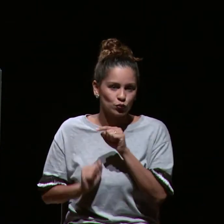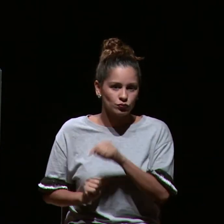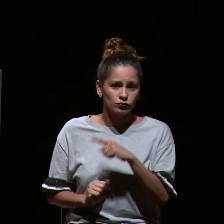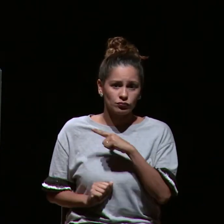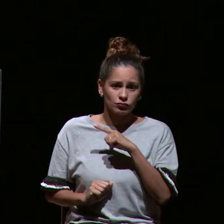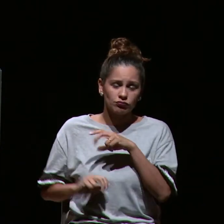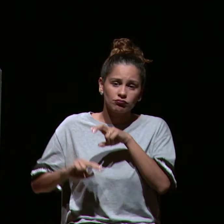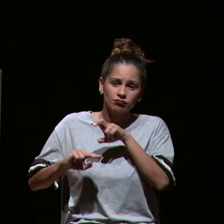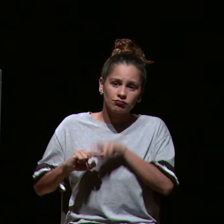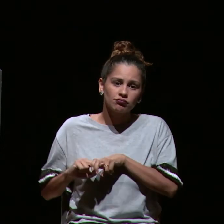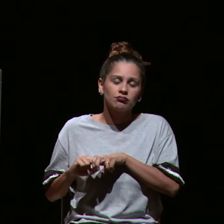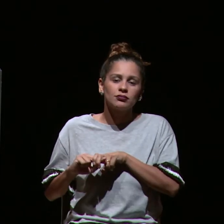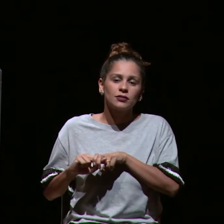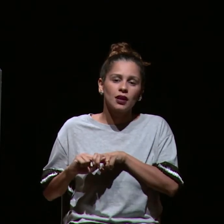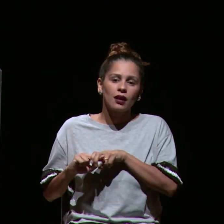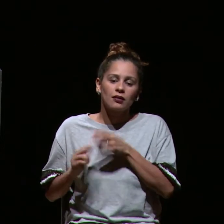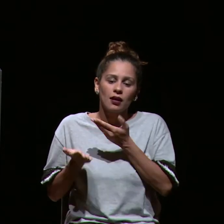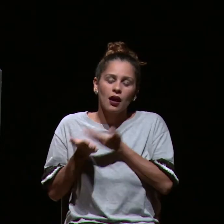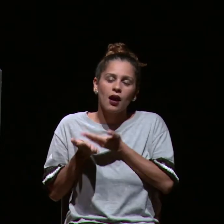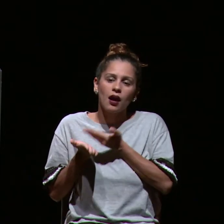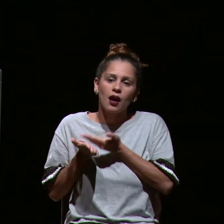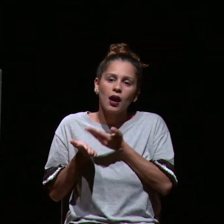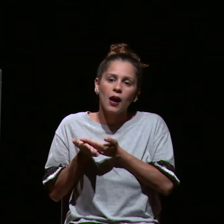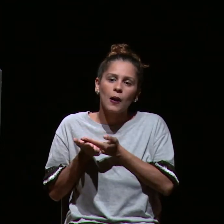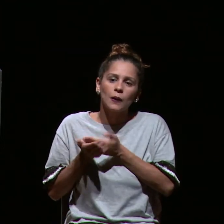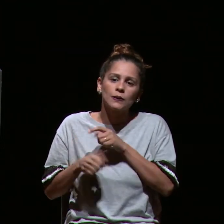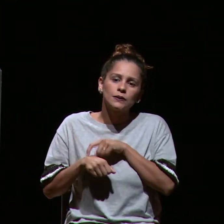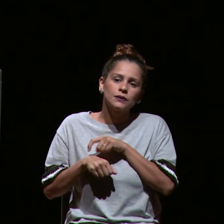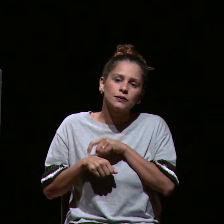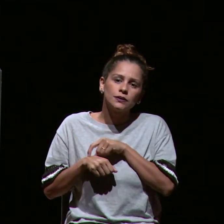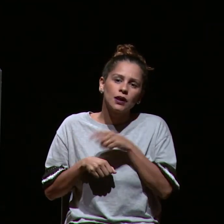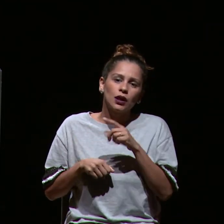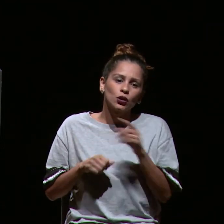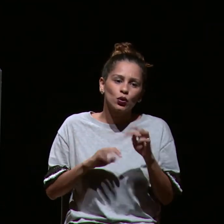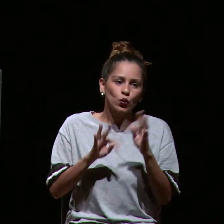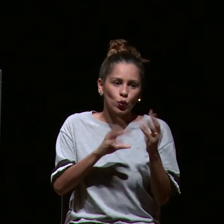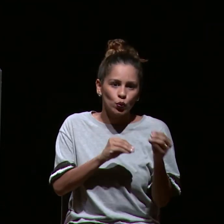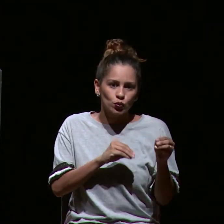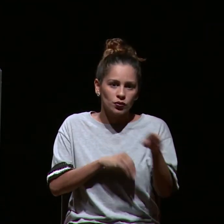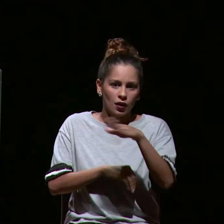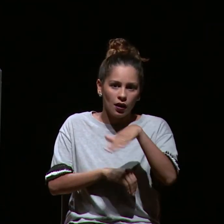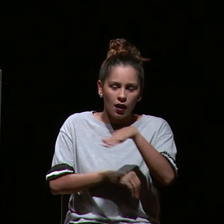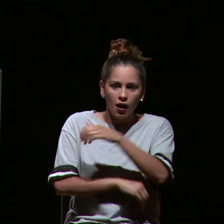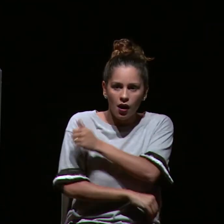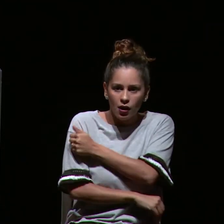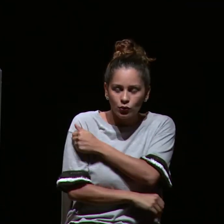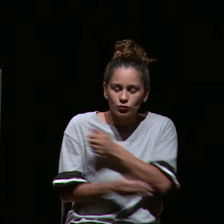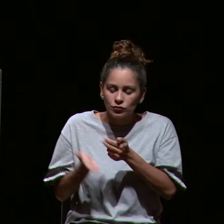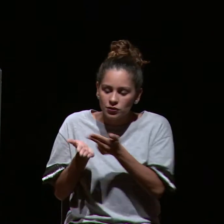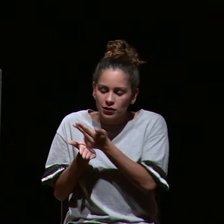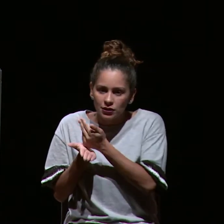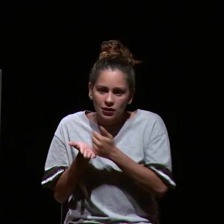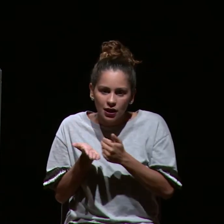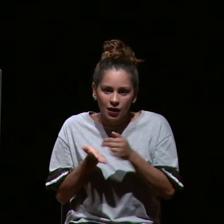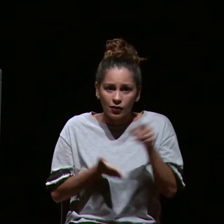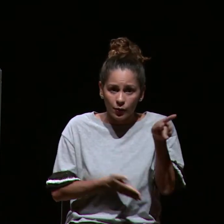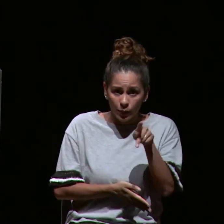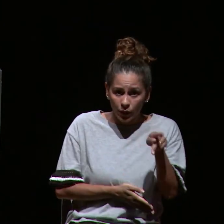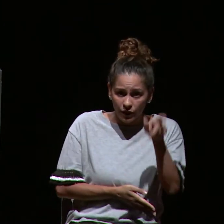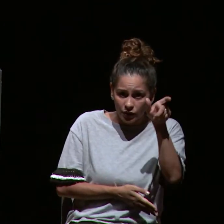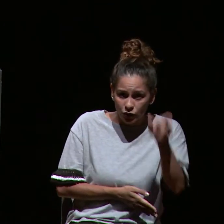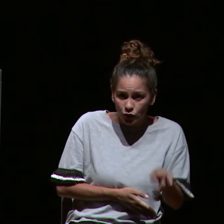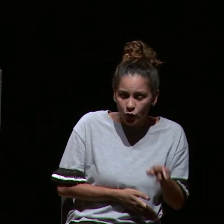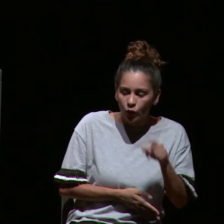aula parado atrás do assento de minha sinhá. Todos desenhavam e Mr. Godfrey era o tutor. Percorria todas as pessoas